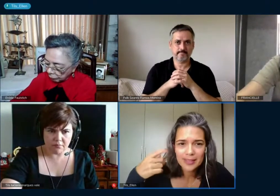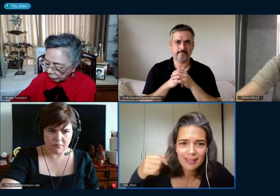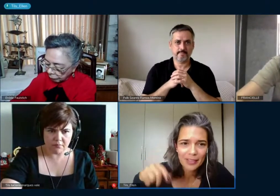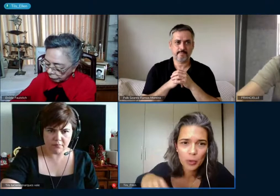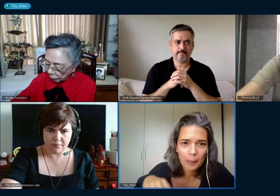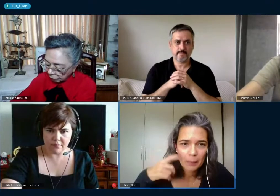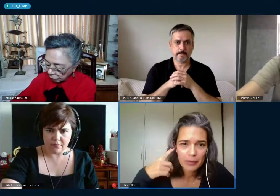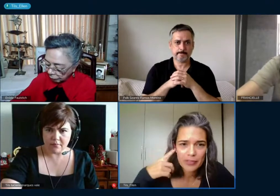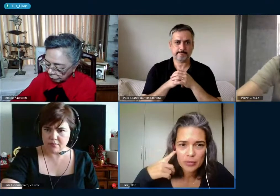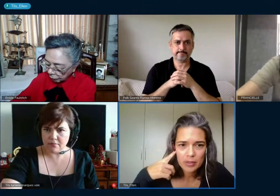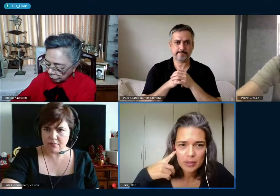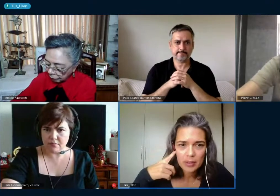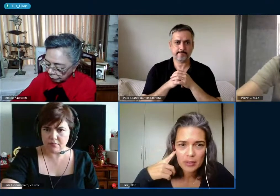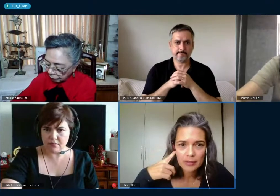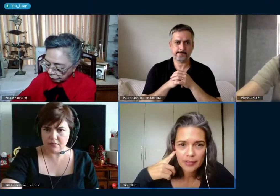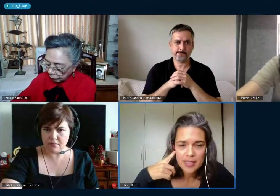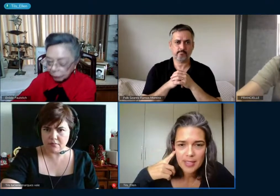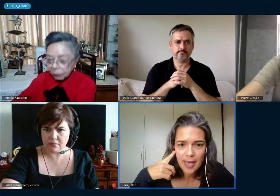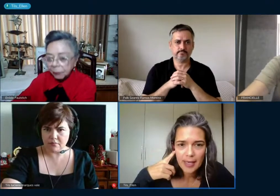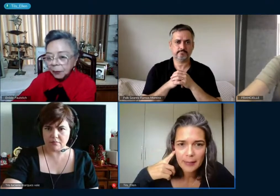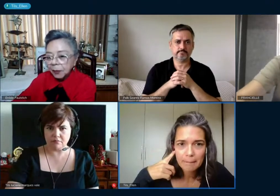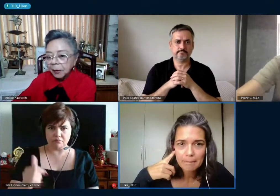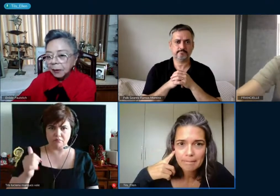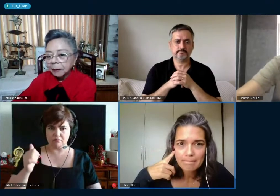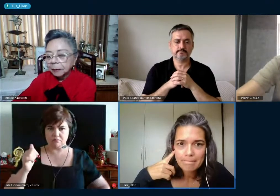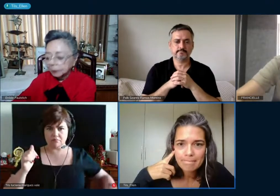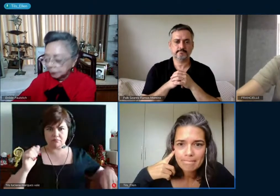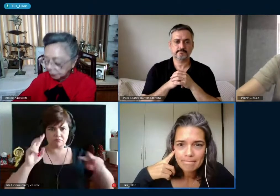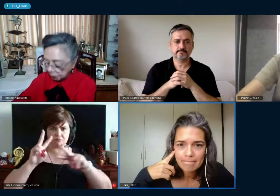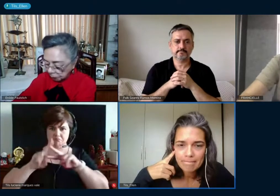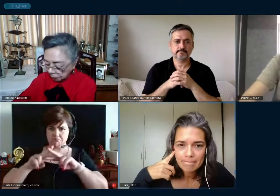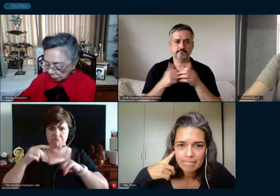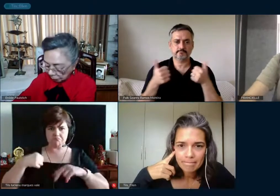O falo que está travando para a professora Franciele.